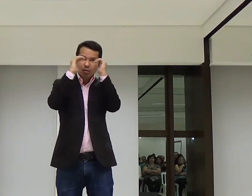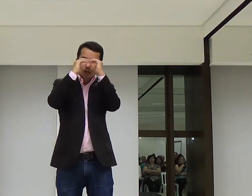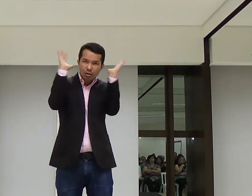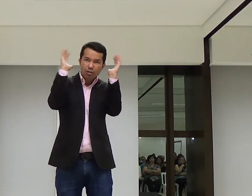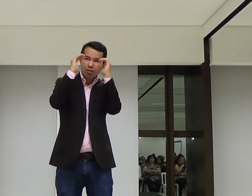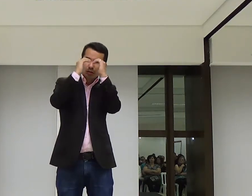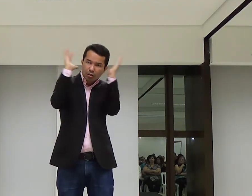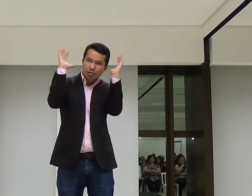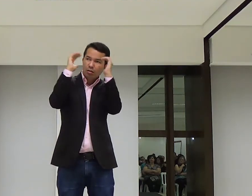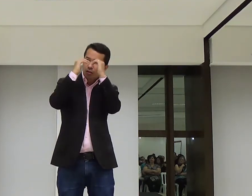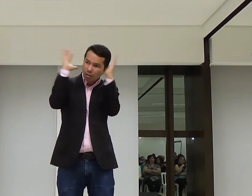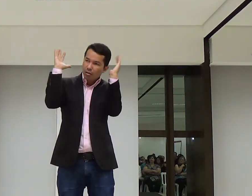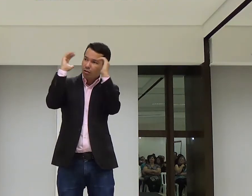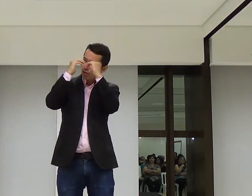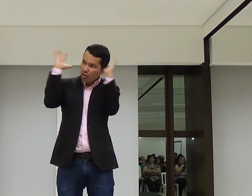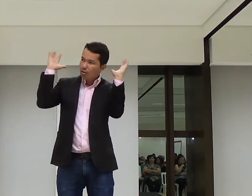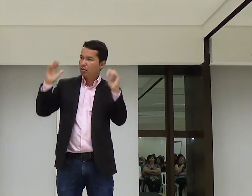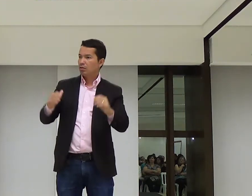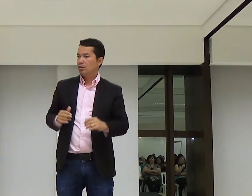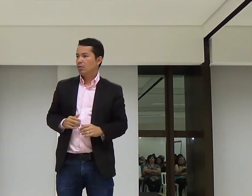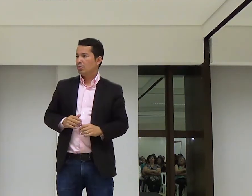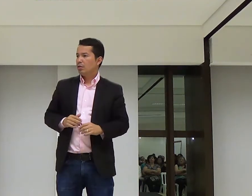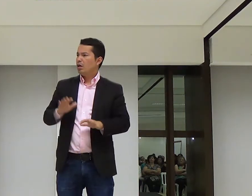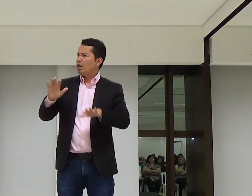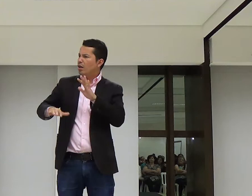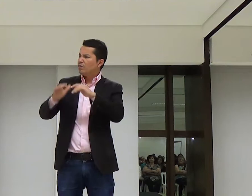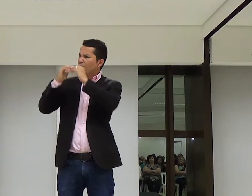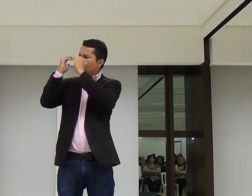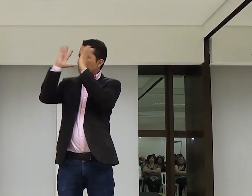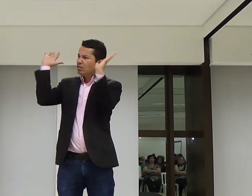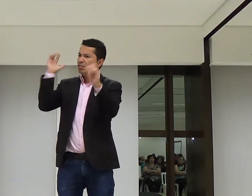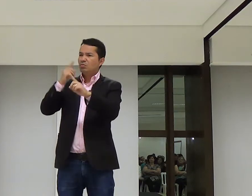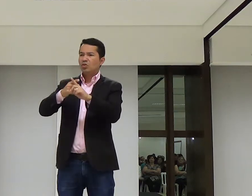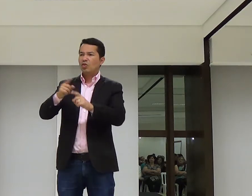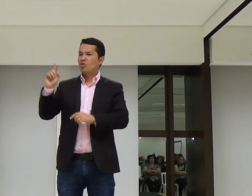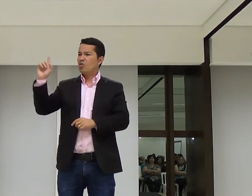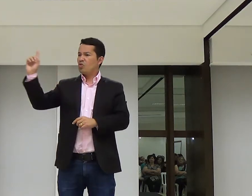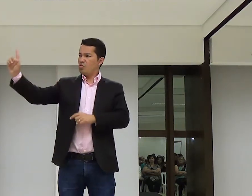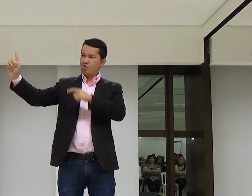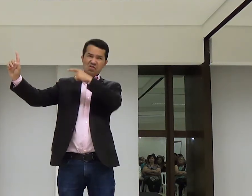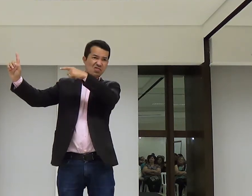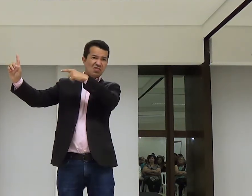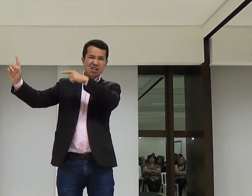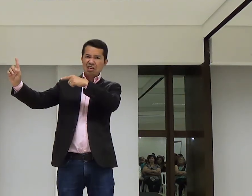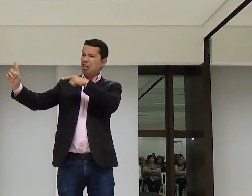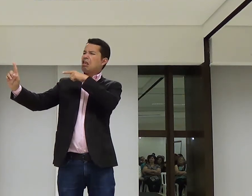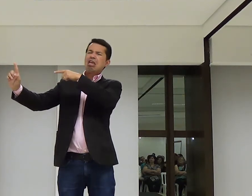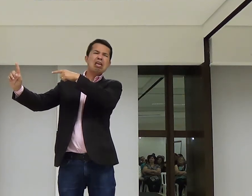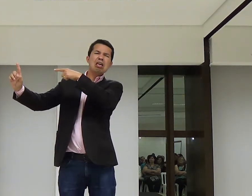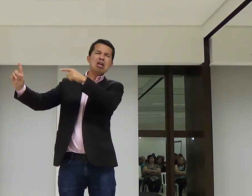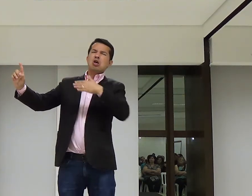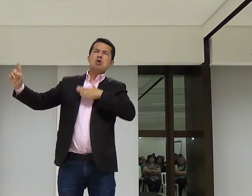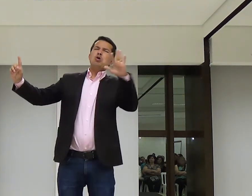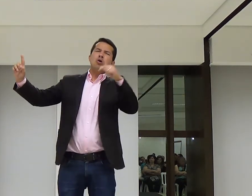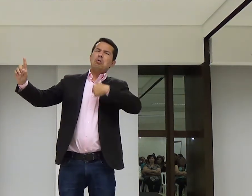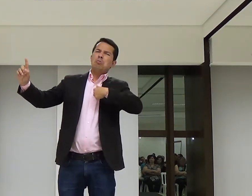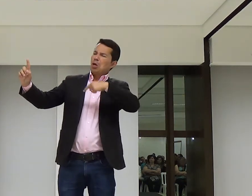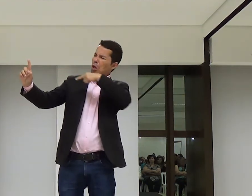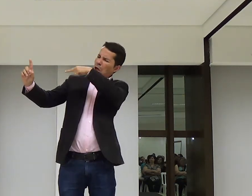muitas pessoas que desistem. Desistem, simplesmente desistem. Alguma pessoa chega lá, acusa,